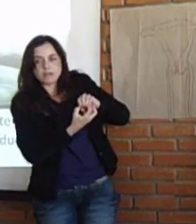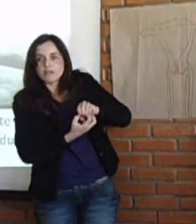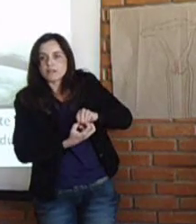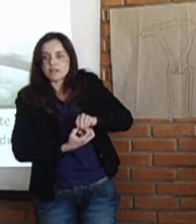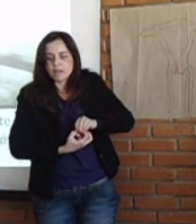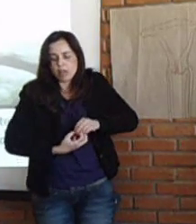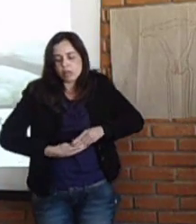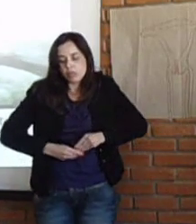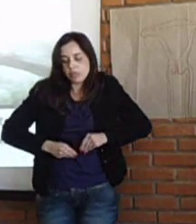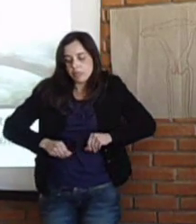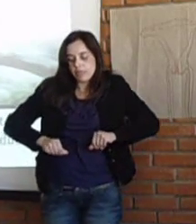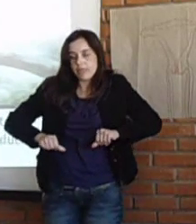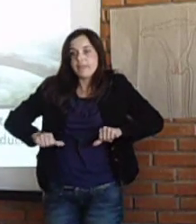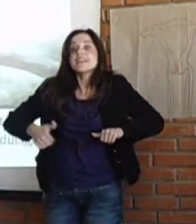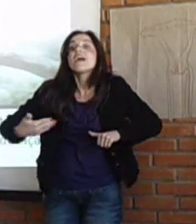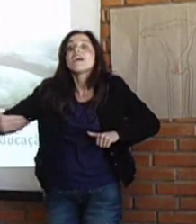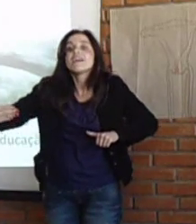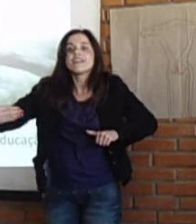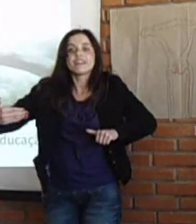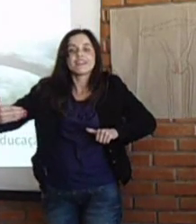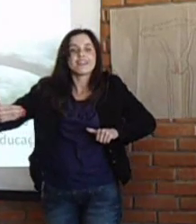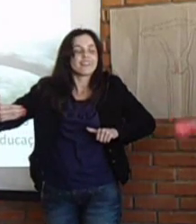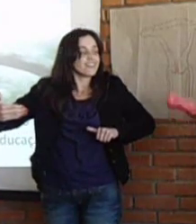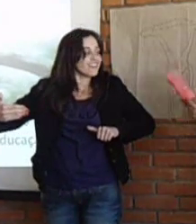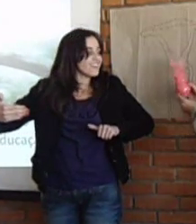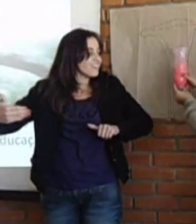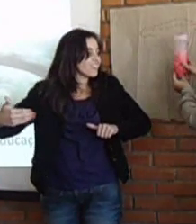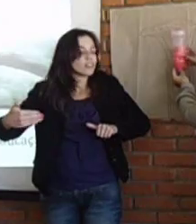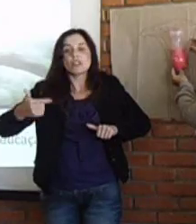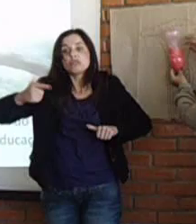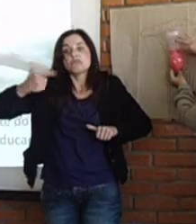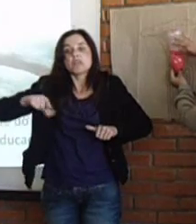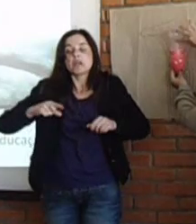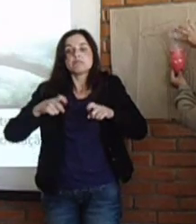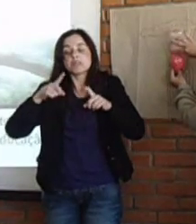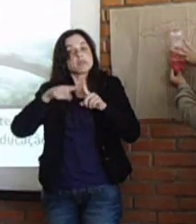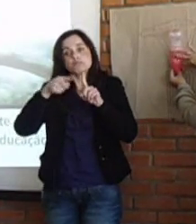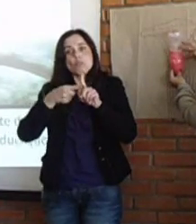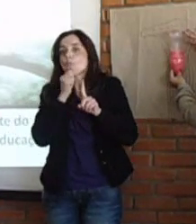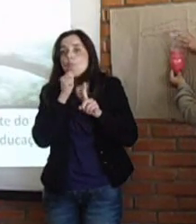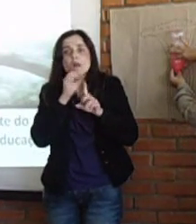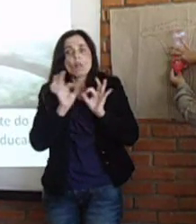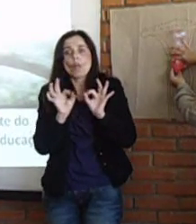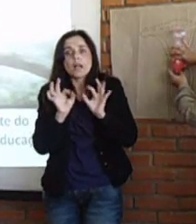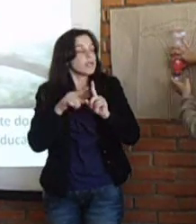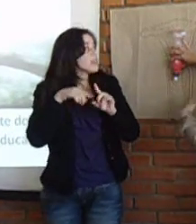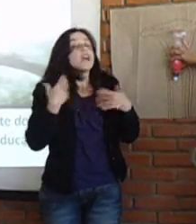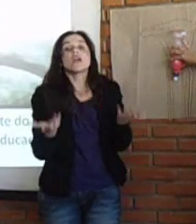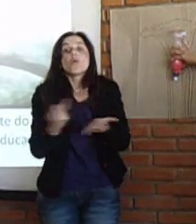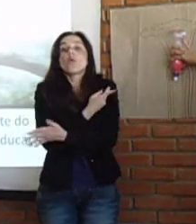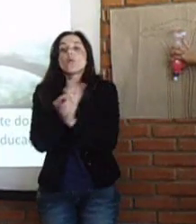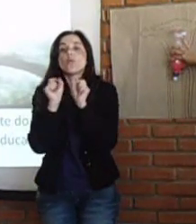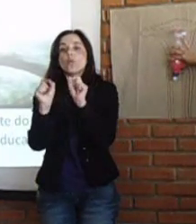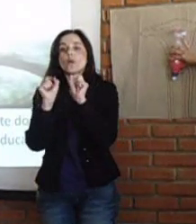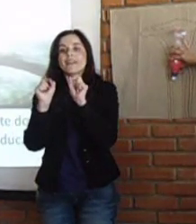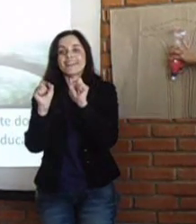ele degenera e alguns dias depois, uma vez que não houve gravidez, todo esse sangue que serviria, e